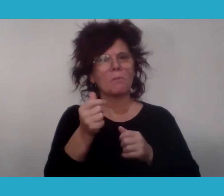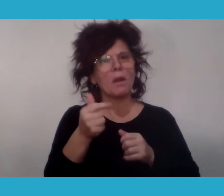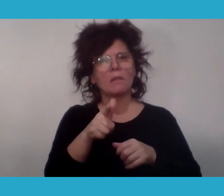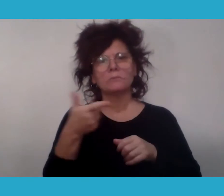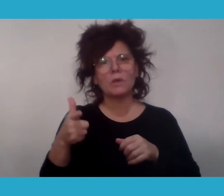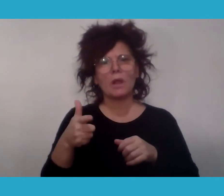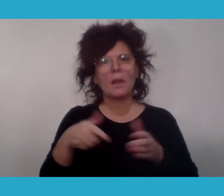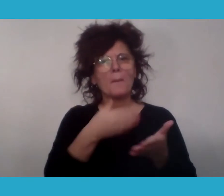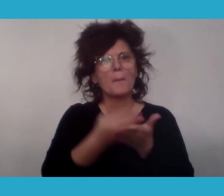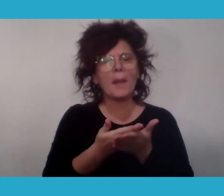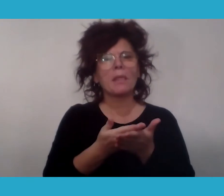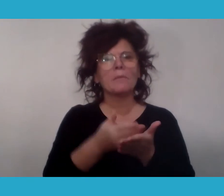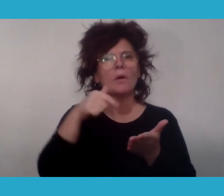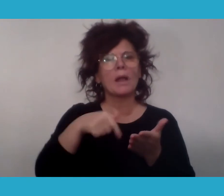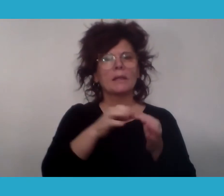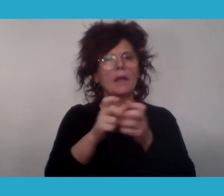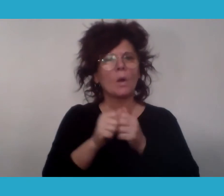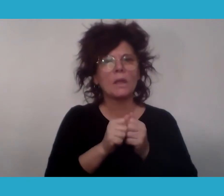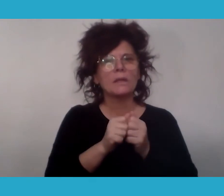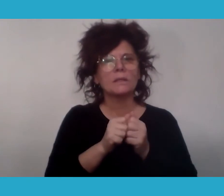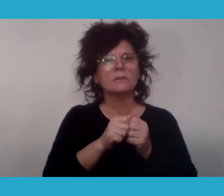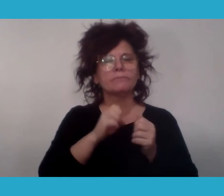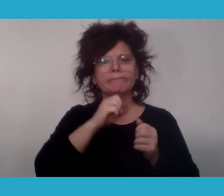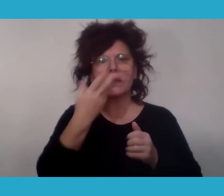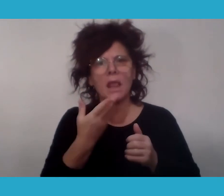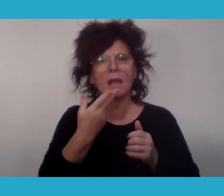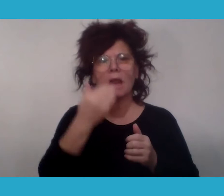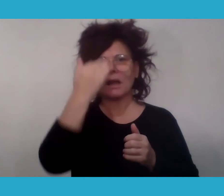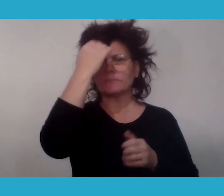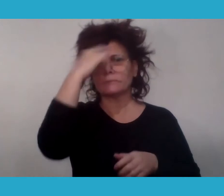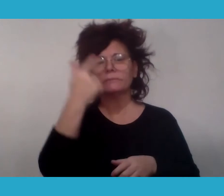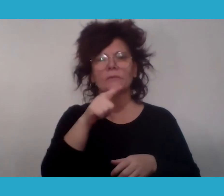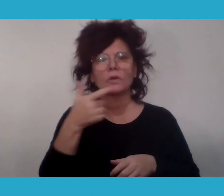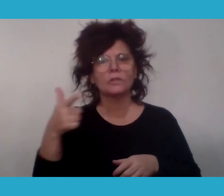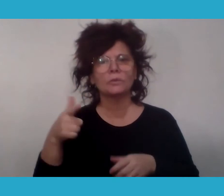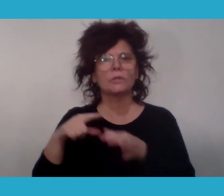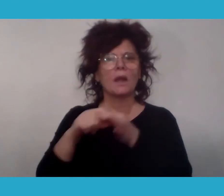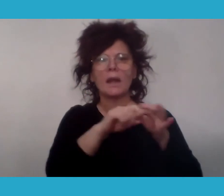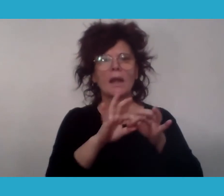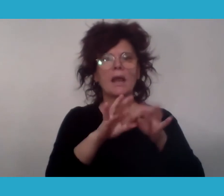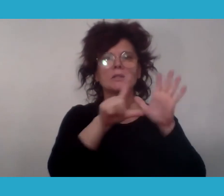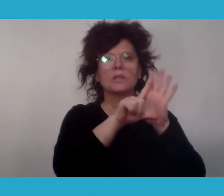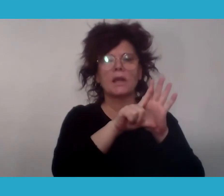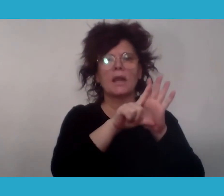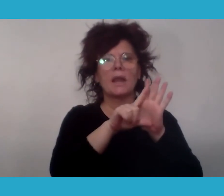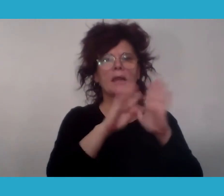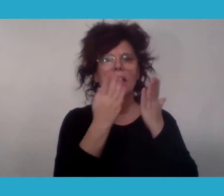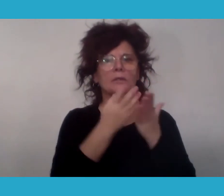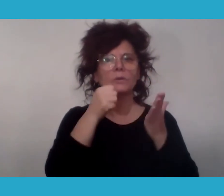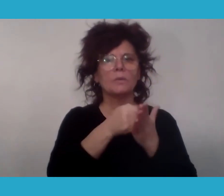la inconstitucionalidad y que el secretario de Ambiente, en función de la Ley 10.208, rechace este estudio de impacto